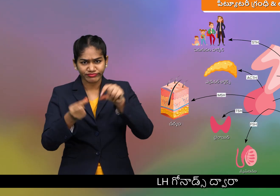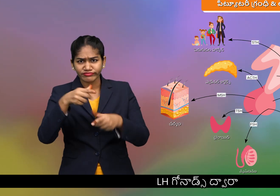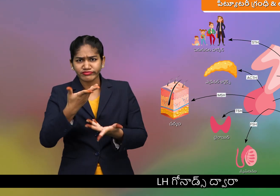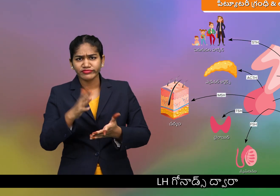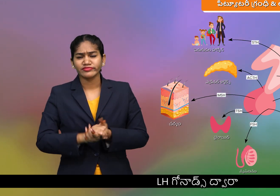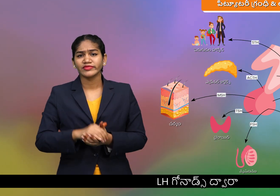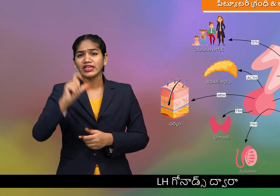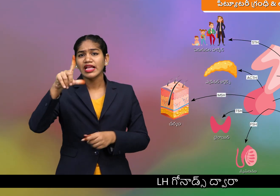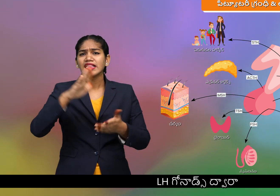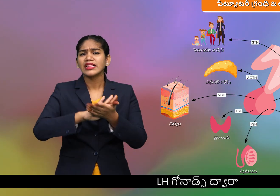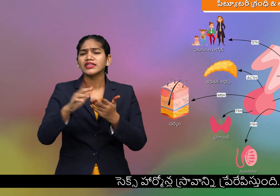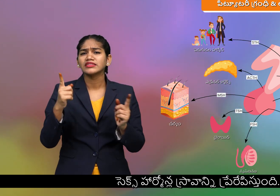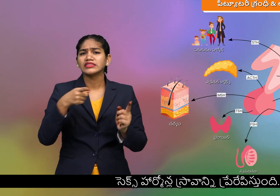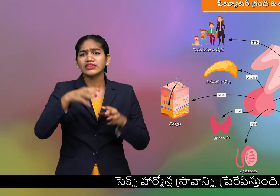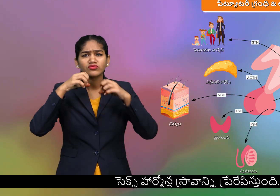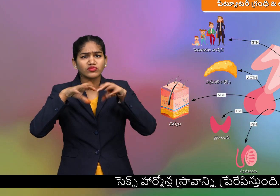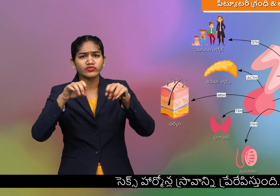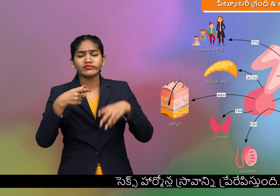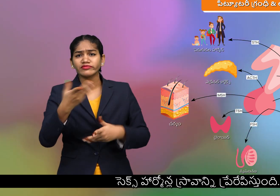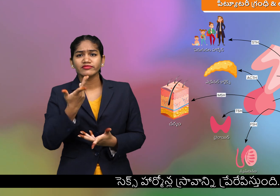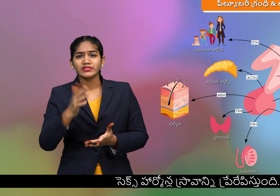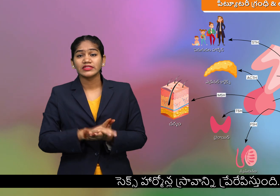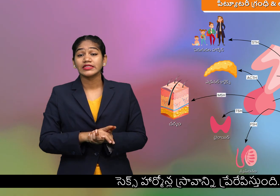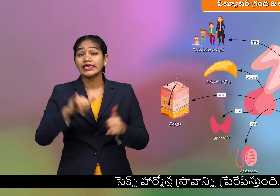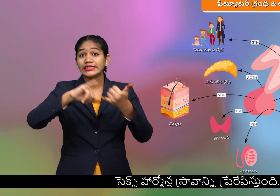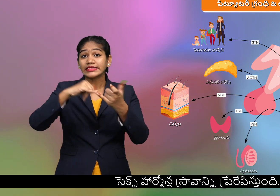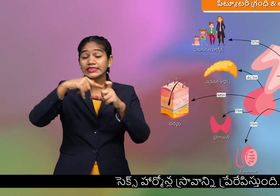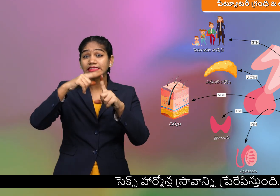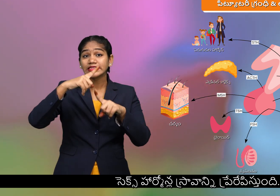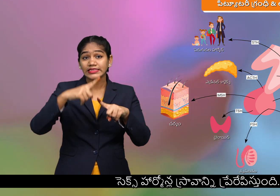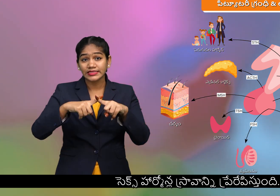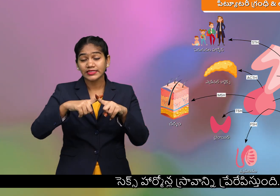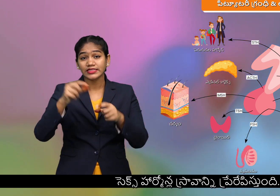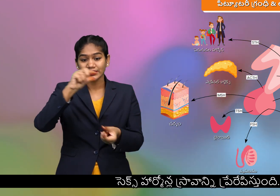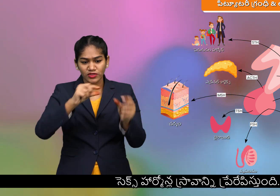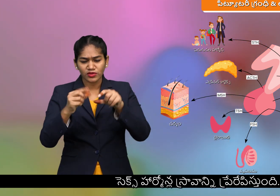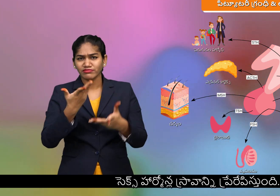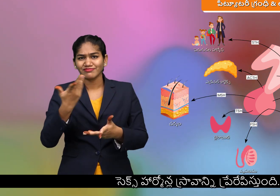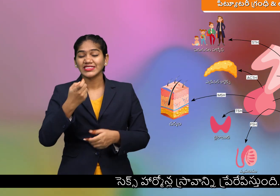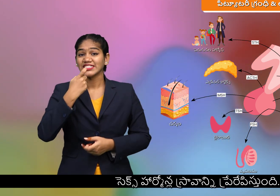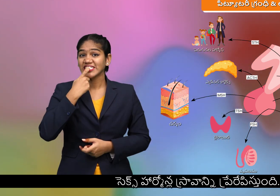LH గోనాడ్స్ ద్వారా సెక్స్ హార్మోన్ల స్రావాన్ని ప్రేరేపిస్తుంది.